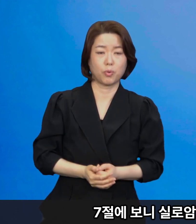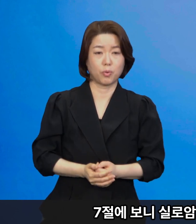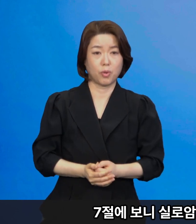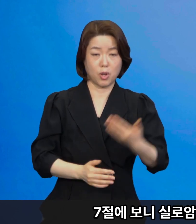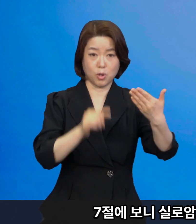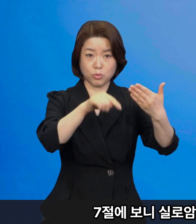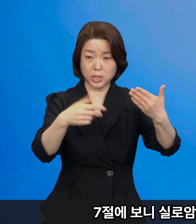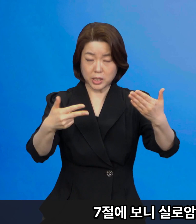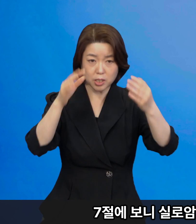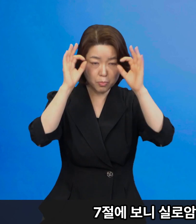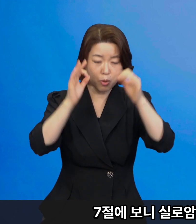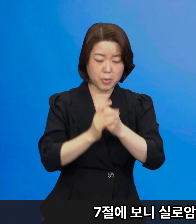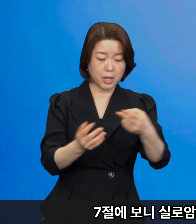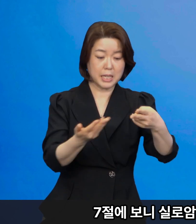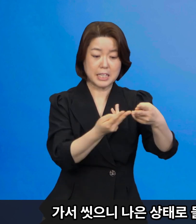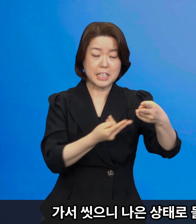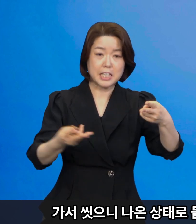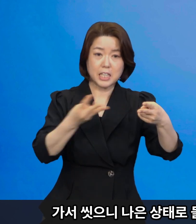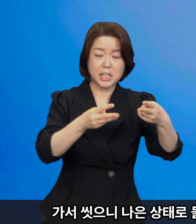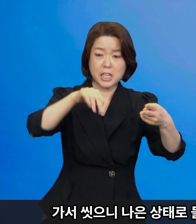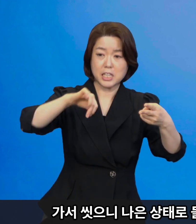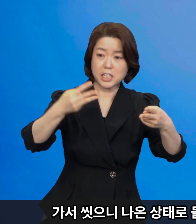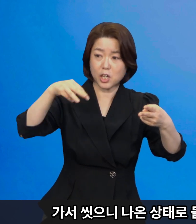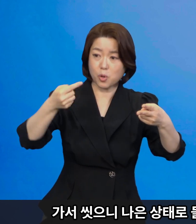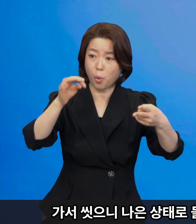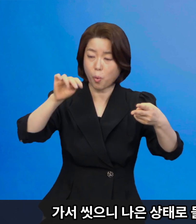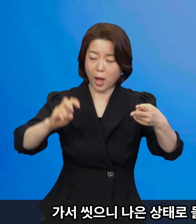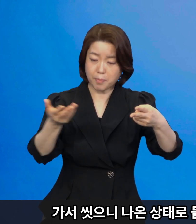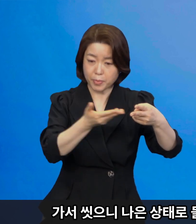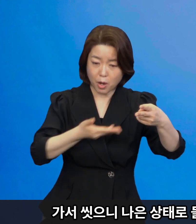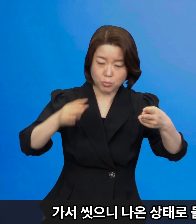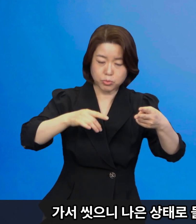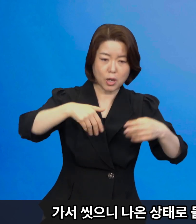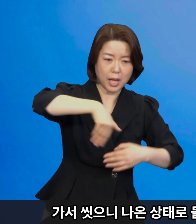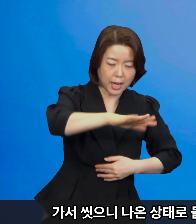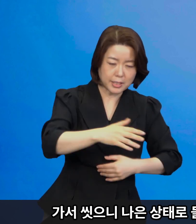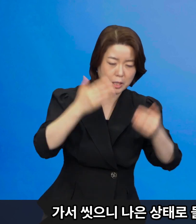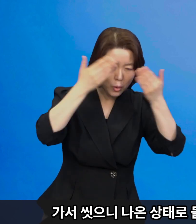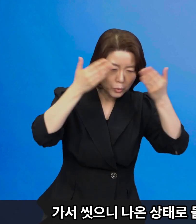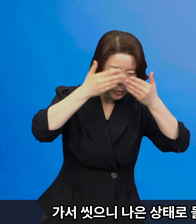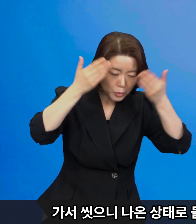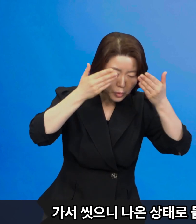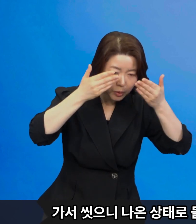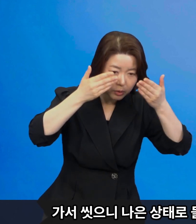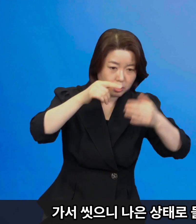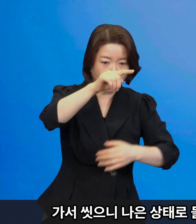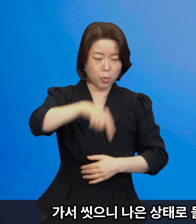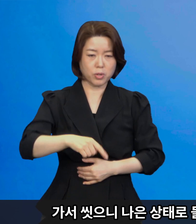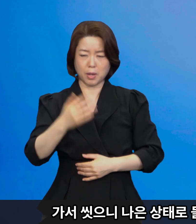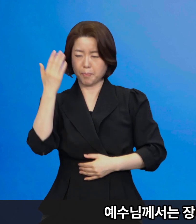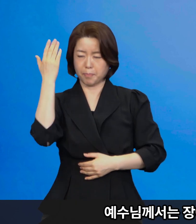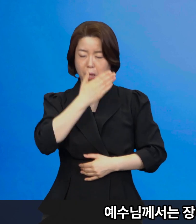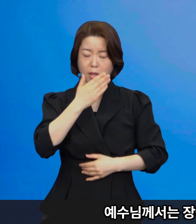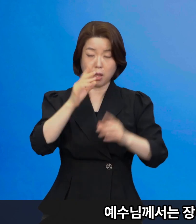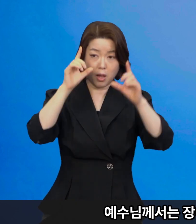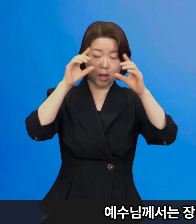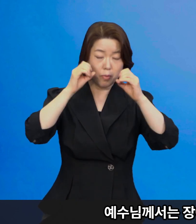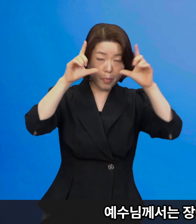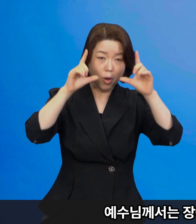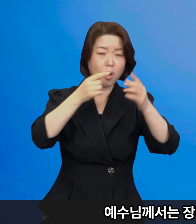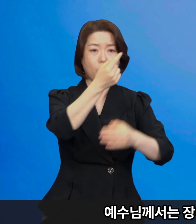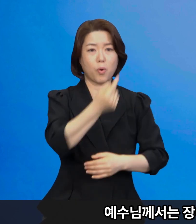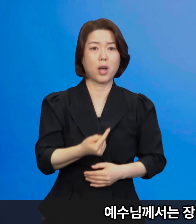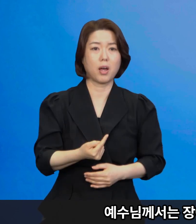보니 실로암 모체에 가서 씻으라 했더니 가서 씻으니 나은 상태로 돌아왔다라고 기록하고 있습니다.